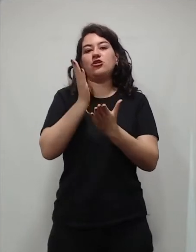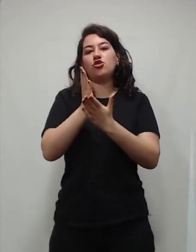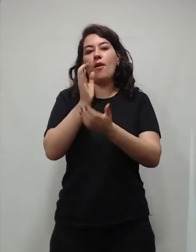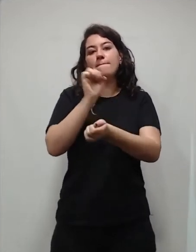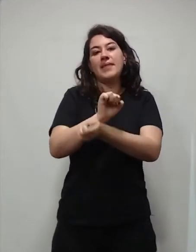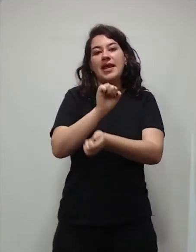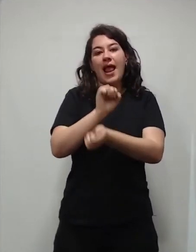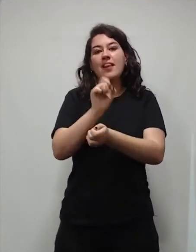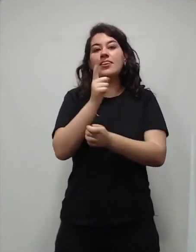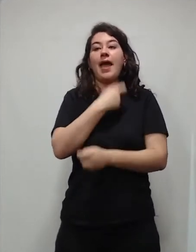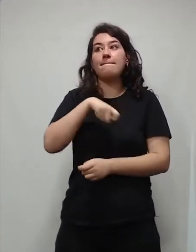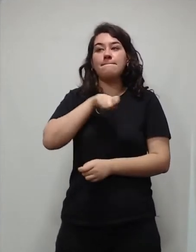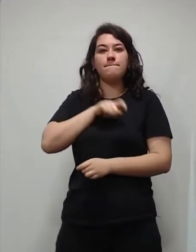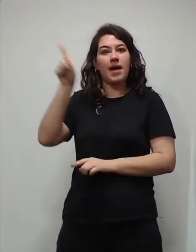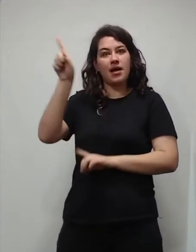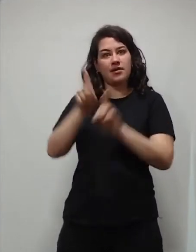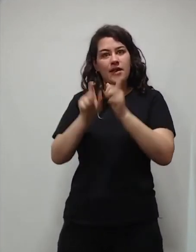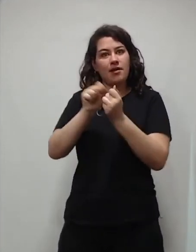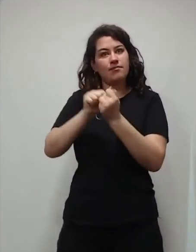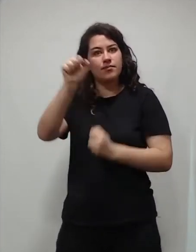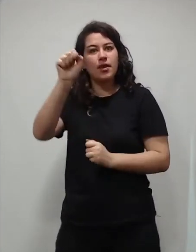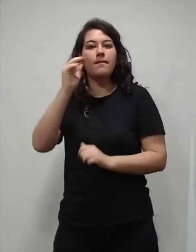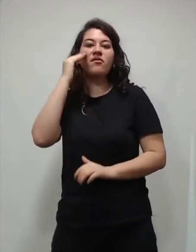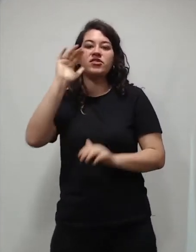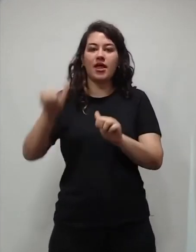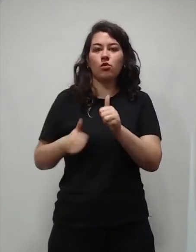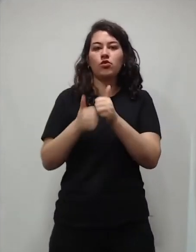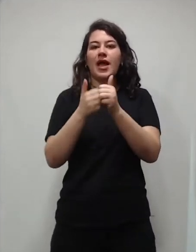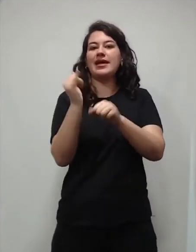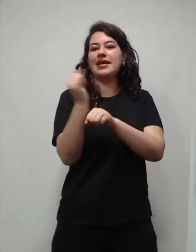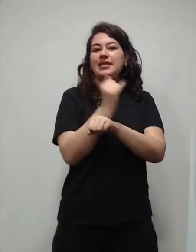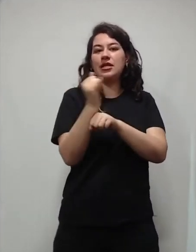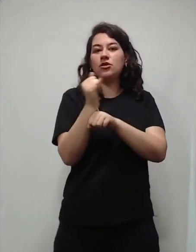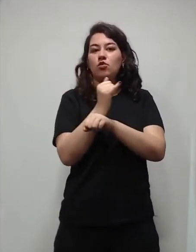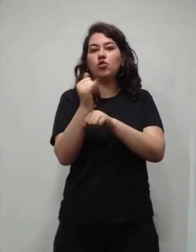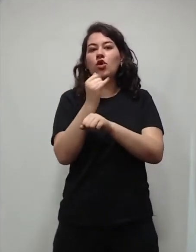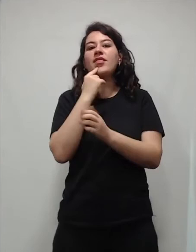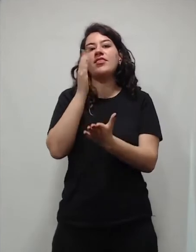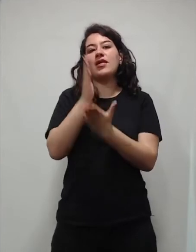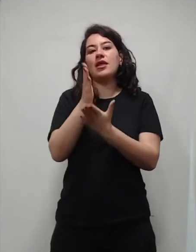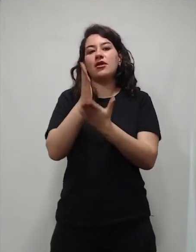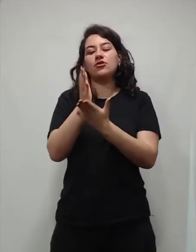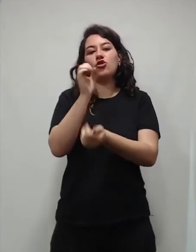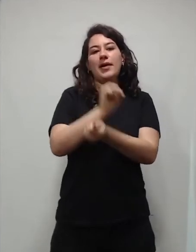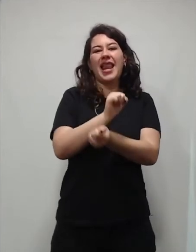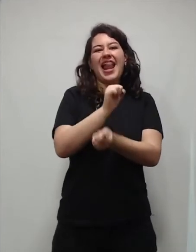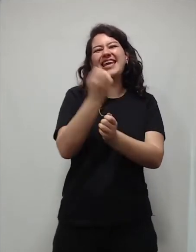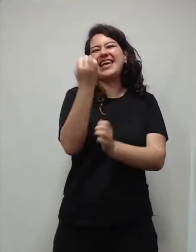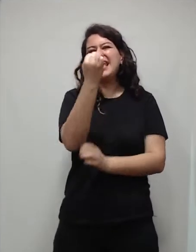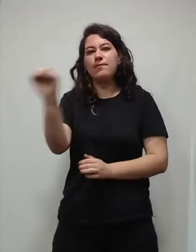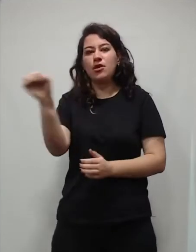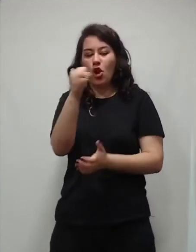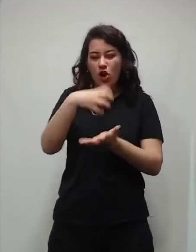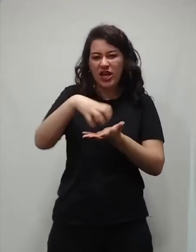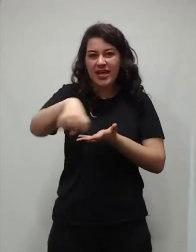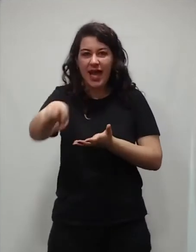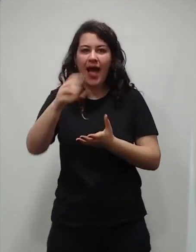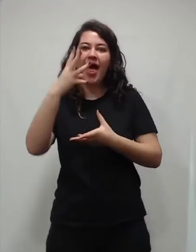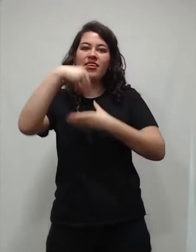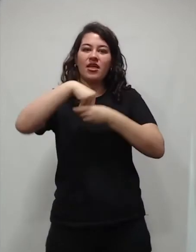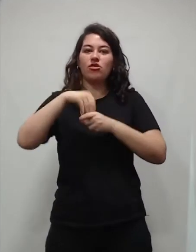Universidad de Salamanca, profesora adjunta en el Instituto de Derecho Penal y Criminología